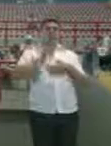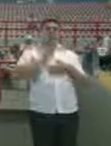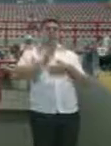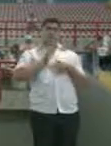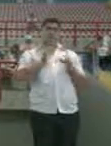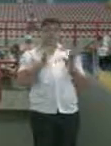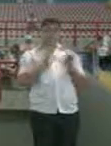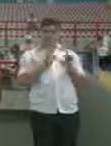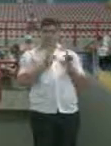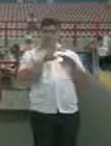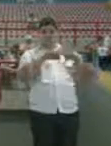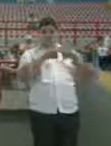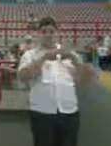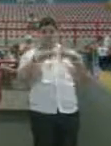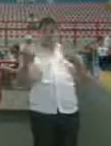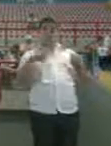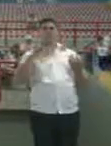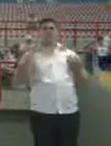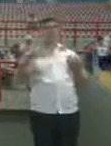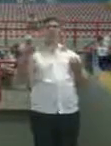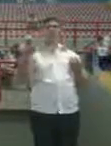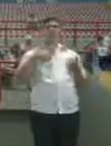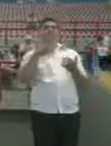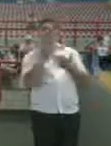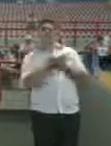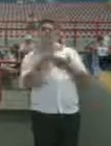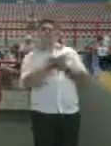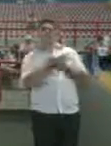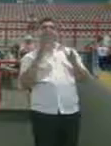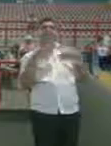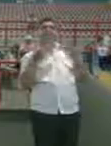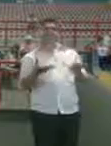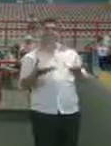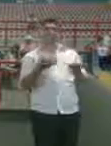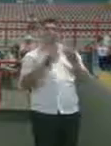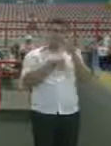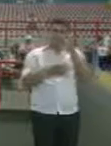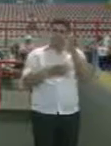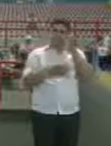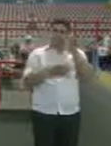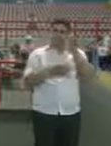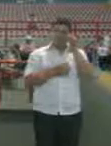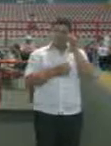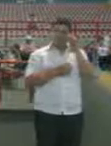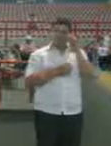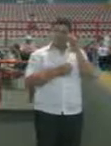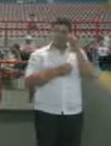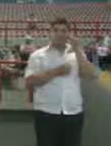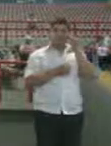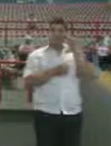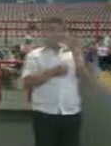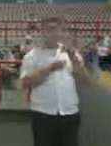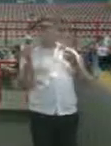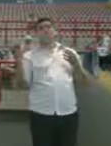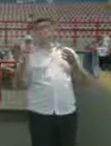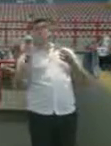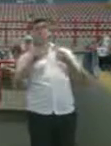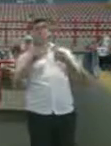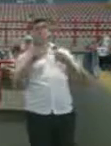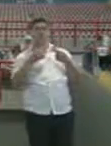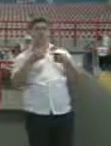produção. Sobre este fato histórico, é incorreto afirmar o que foi que a segunda Revolução Industrial ela não